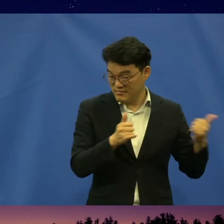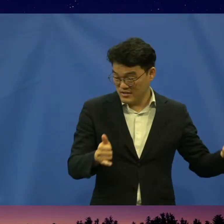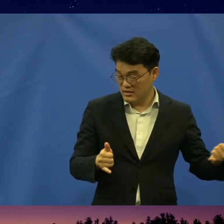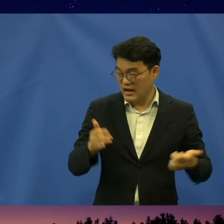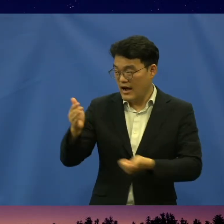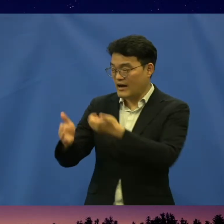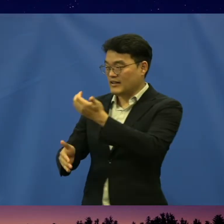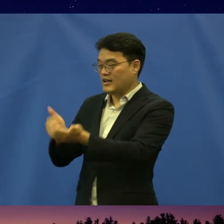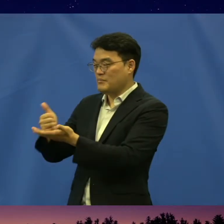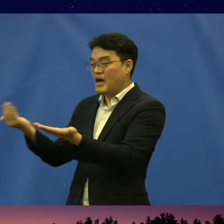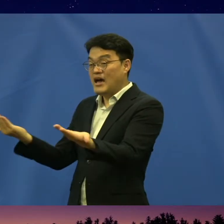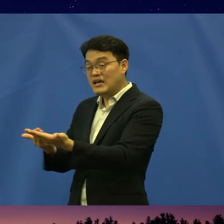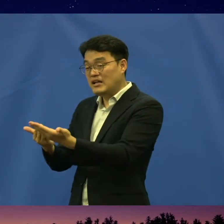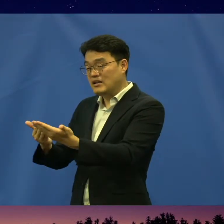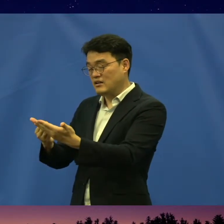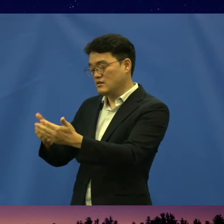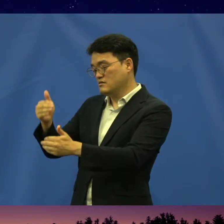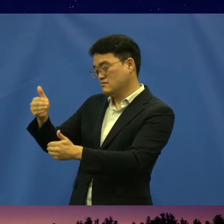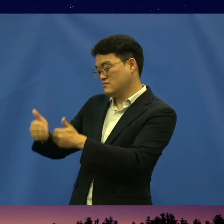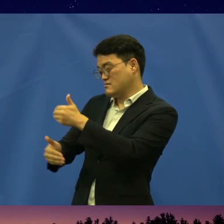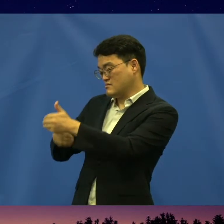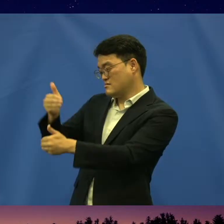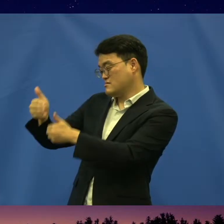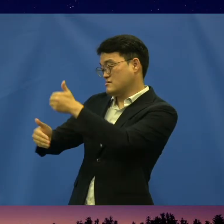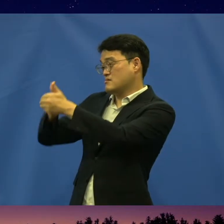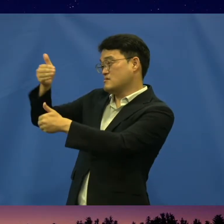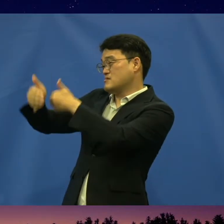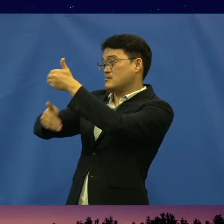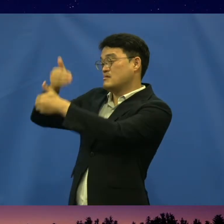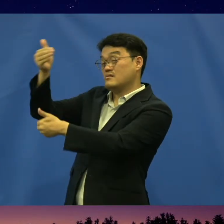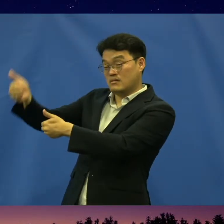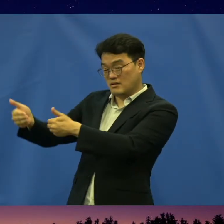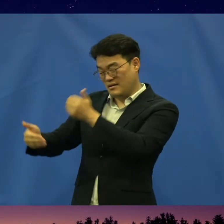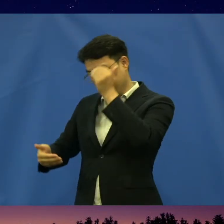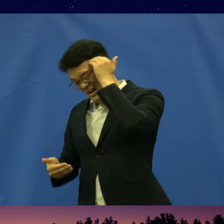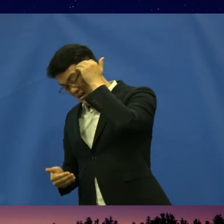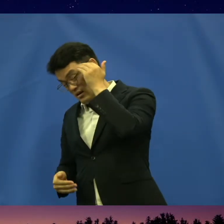하나님의 그 뜻을 따르지 못하도록